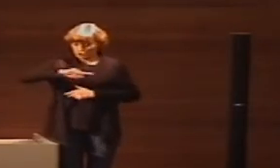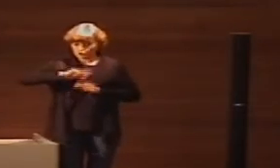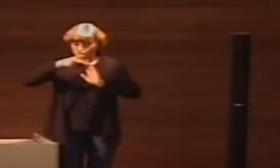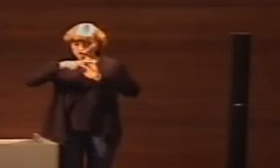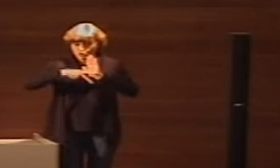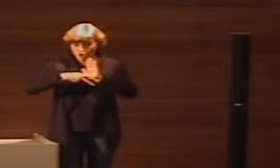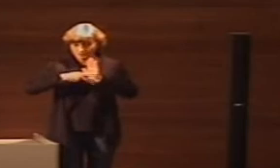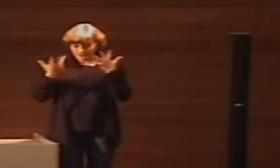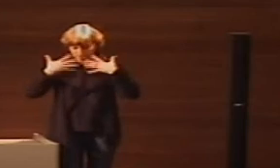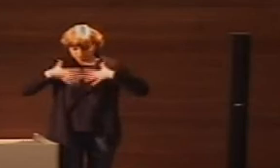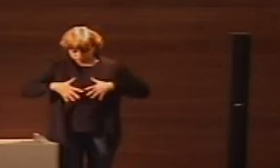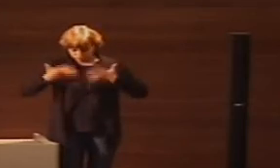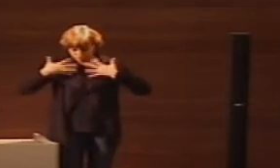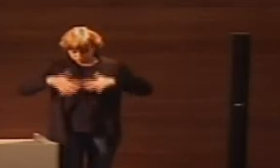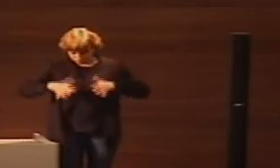totalmente interiorizadas, ¿no?